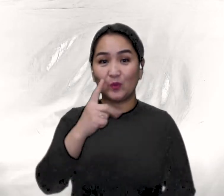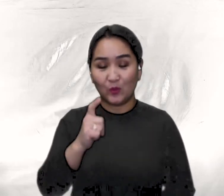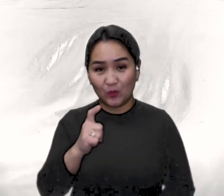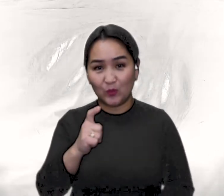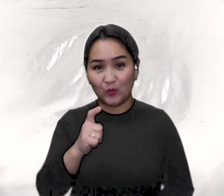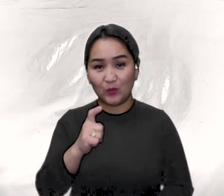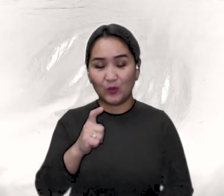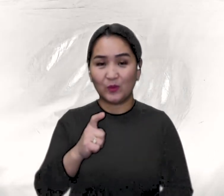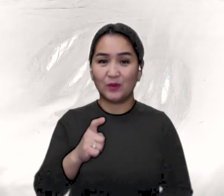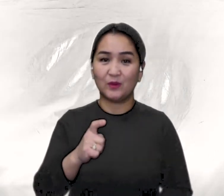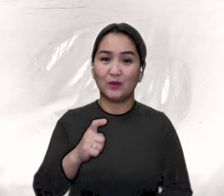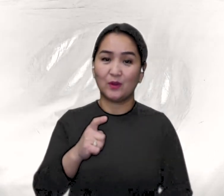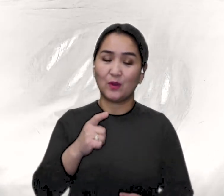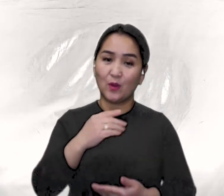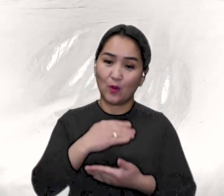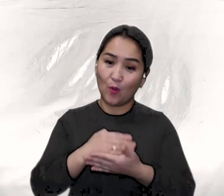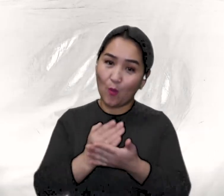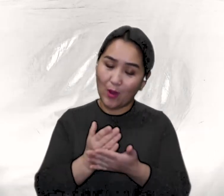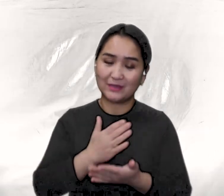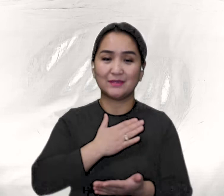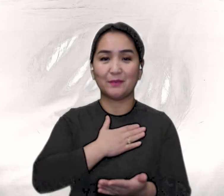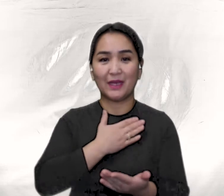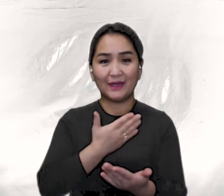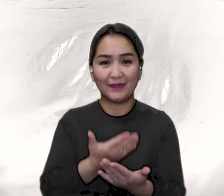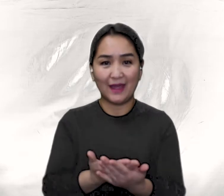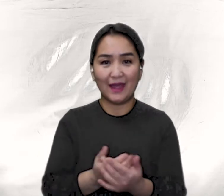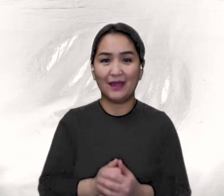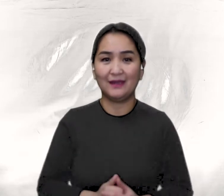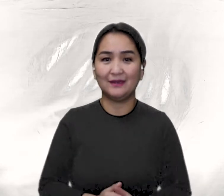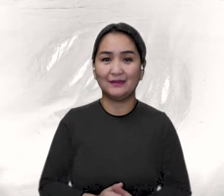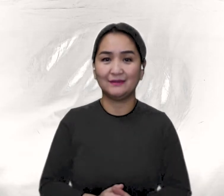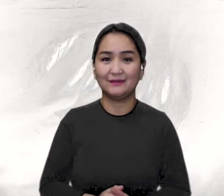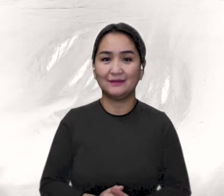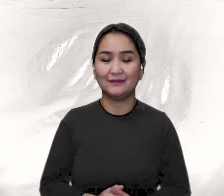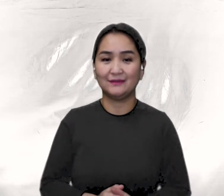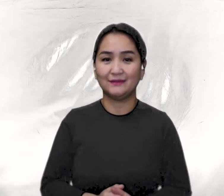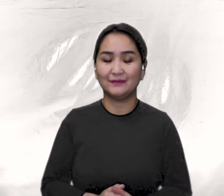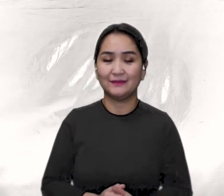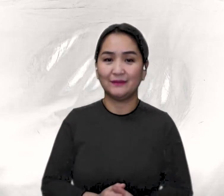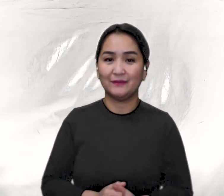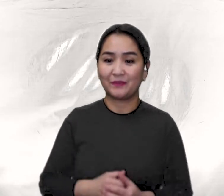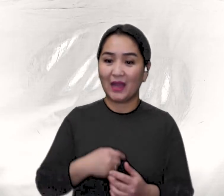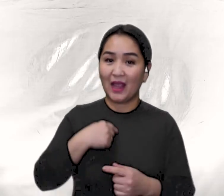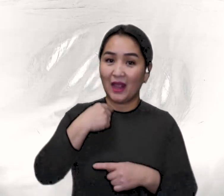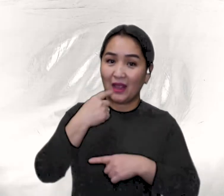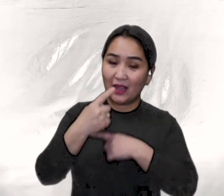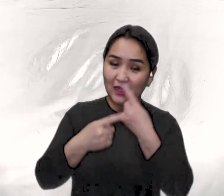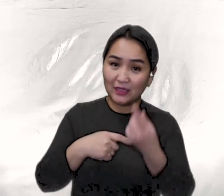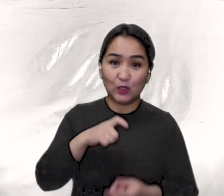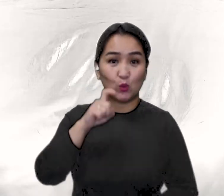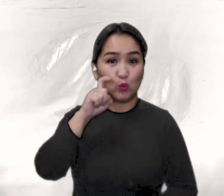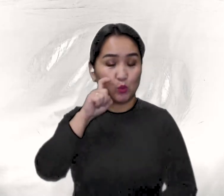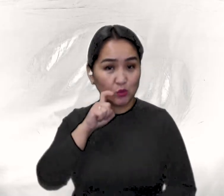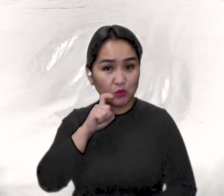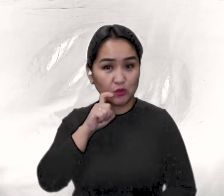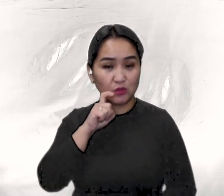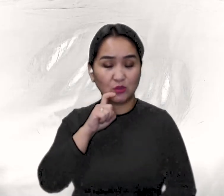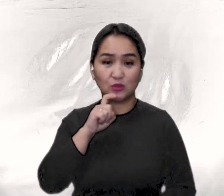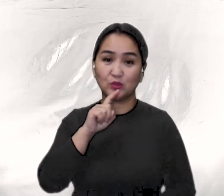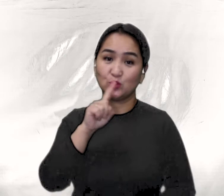Түүхээ хуваалцсан баярлаа. Тэгээд яг хэлхийг хүссэн зүйл ч юм уу бусад хүмүүст зөвлөгөө өгмөр зүйл байгаа